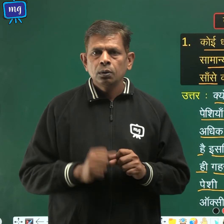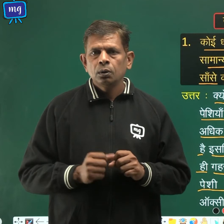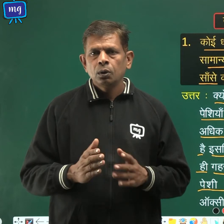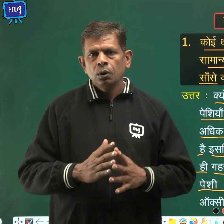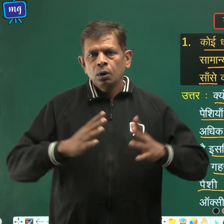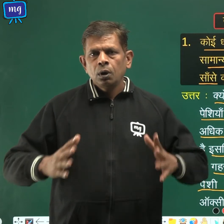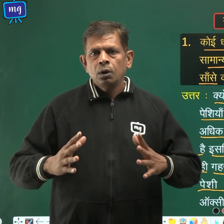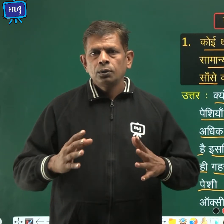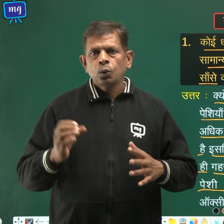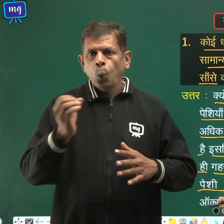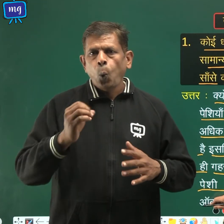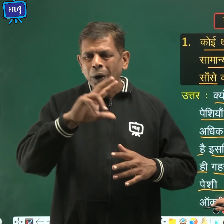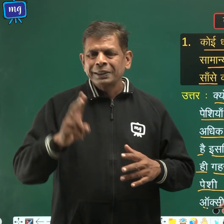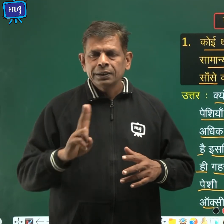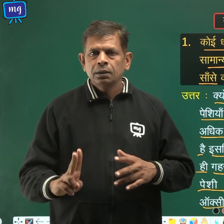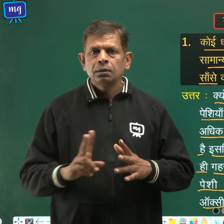अधिक ऑक्सीजन